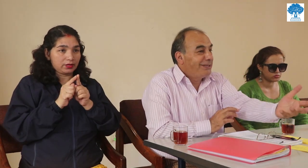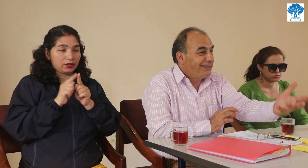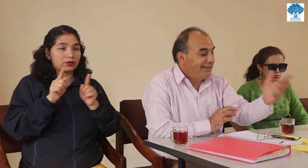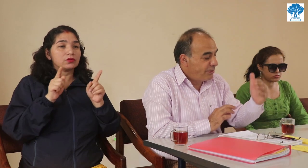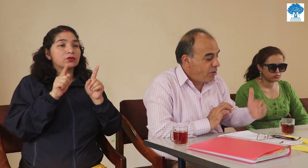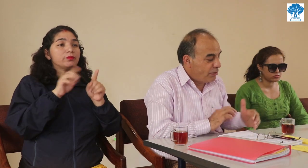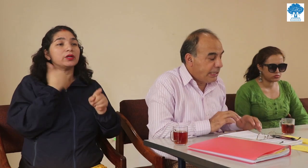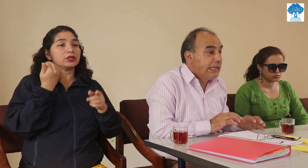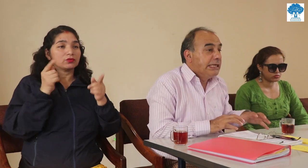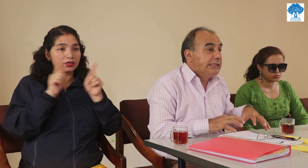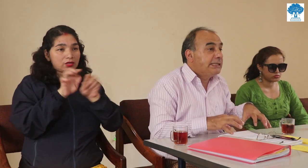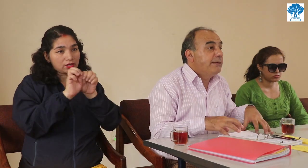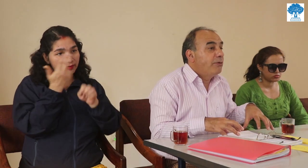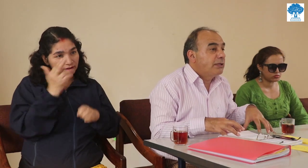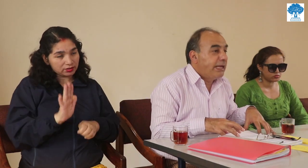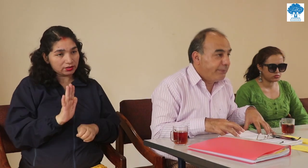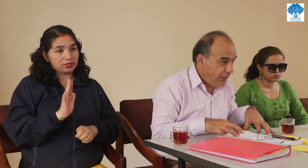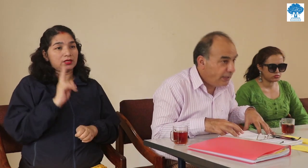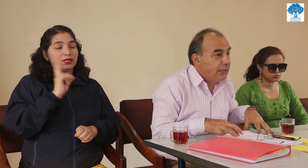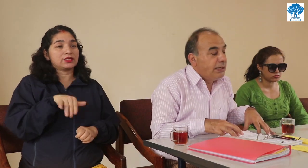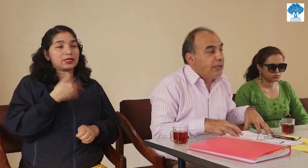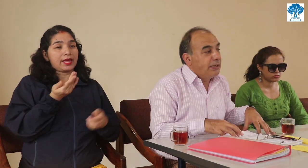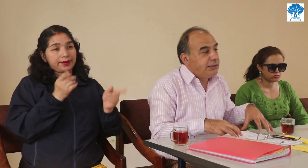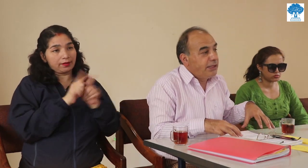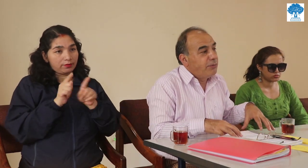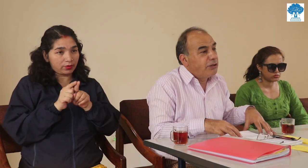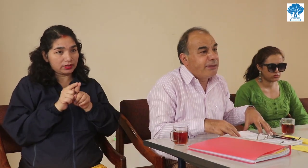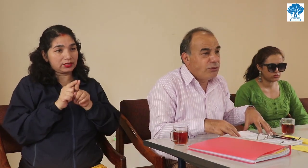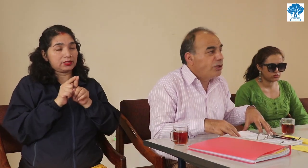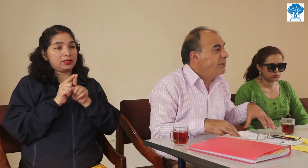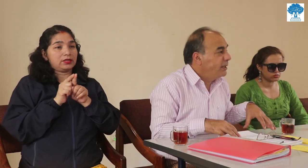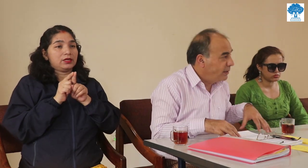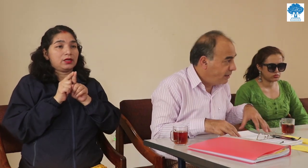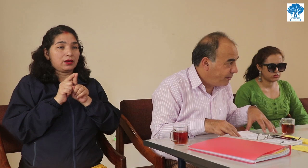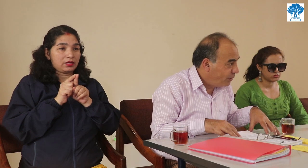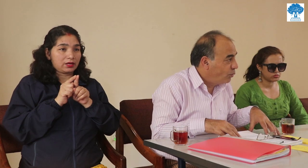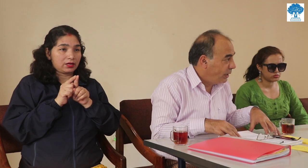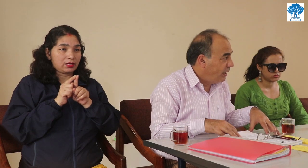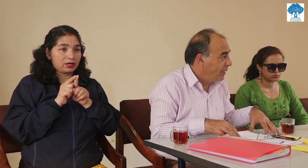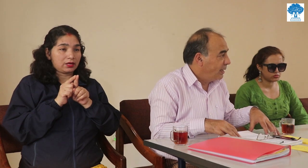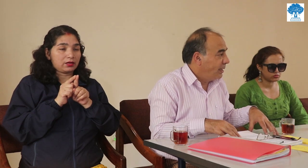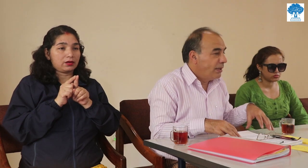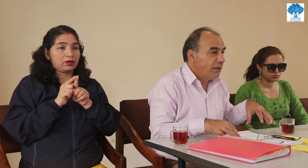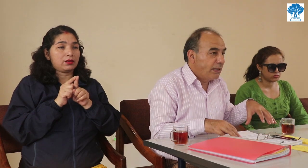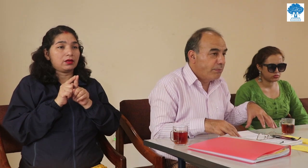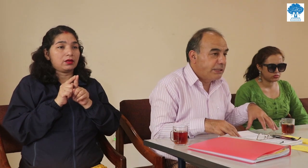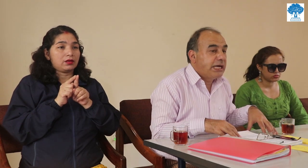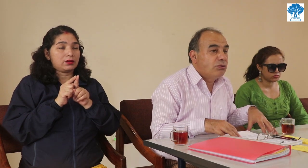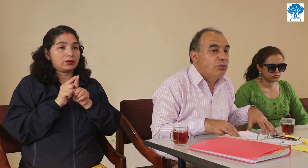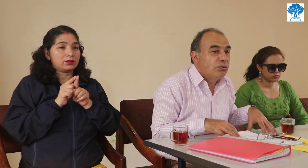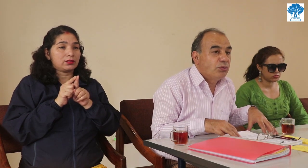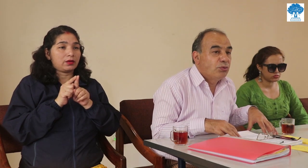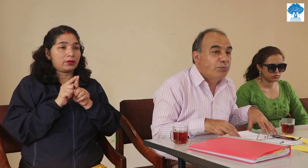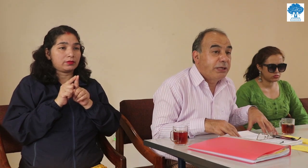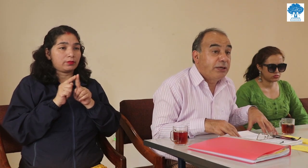पनि सम्बन्धित छन्। त्यस भएको हुनाले स्टिल बर्थलाई पनि स्टिल बर्थ भनेको जन्मिँदै मृत्यु हुने